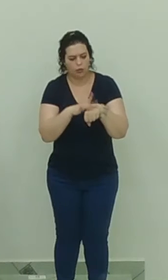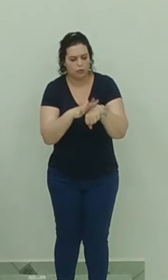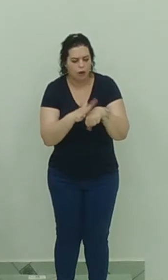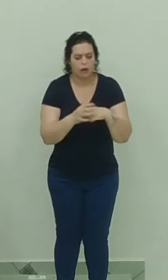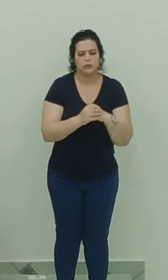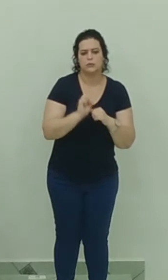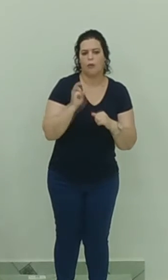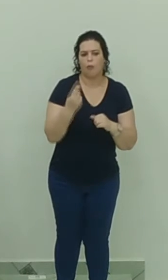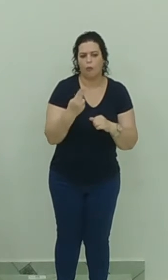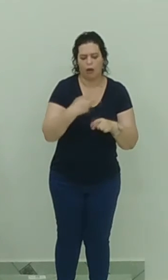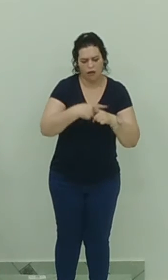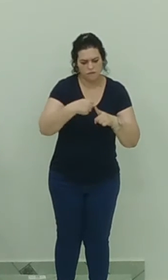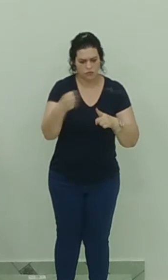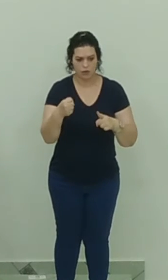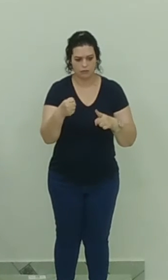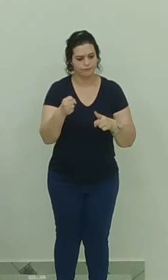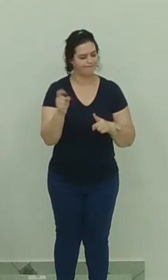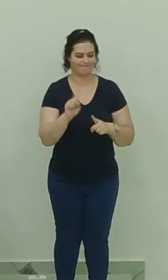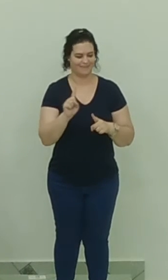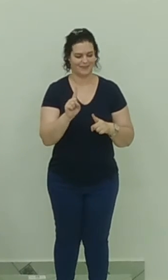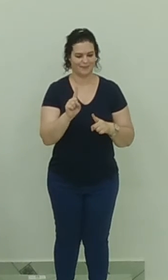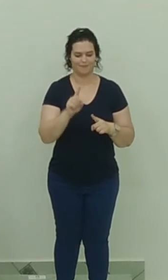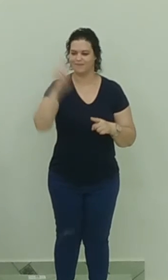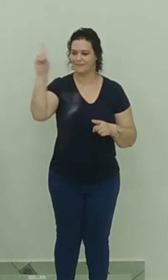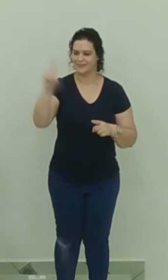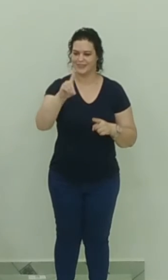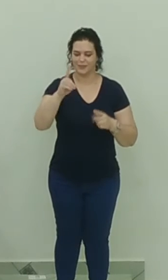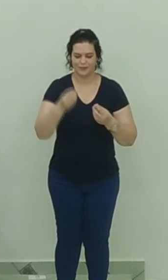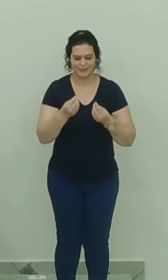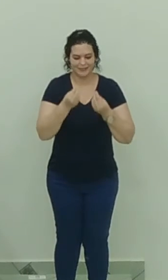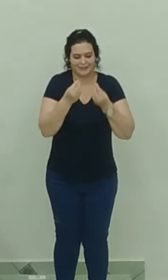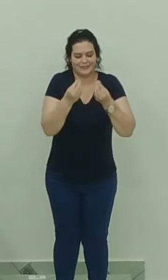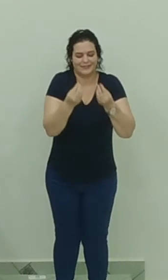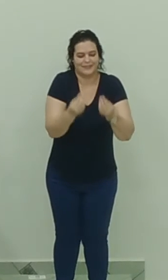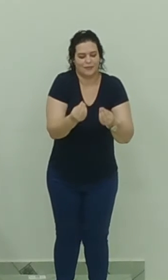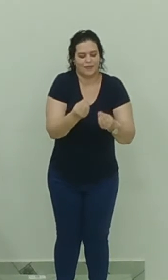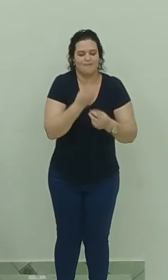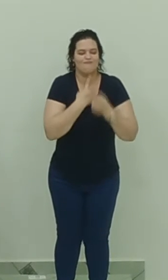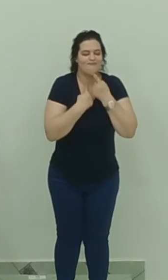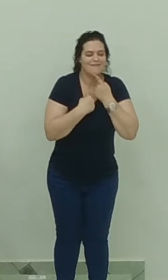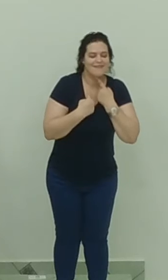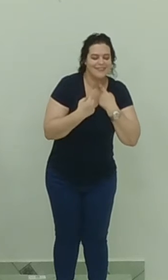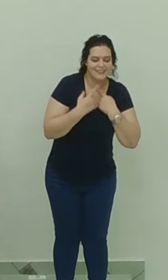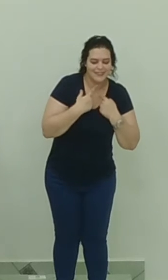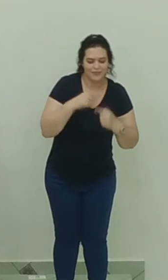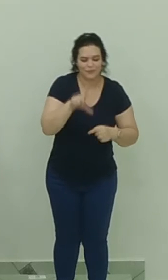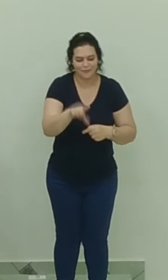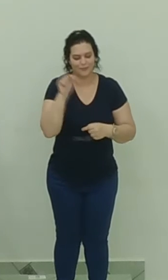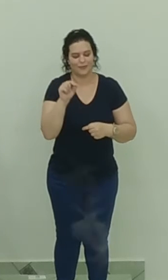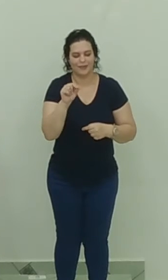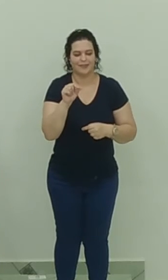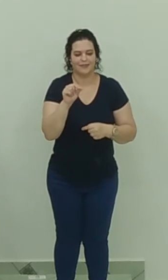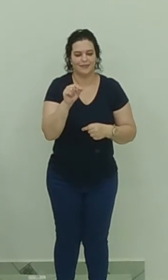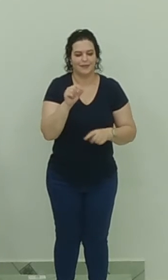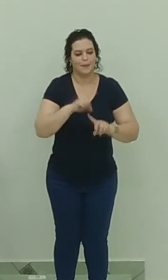nas pessoas a vontade de decidir, a mudança. Vamos seguir a Deus.